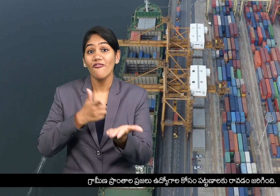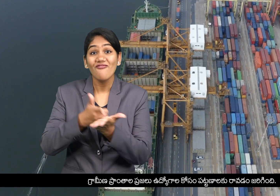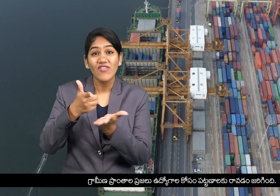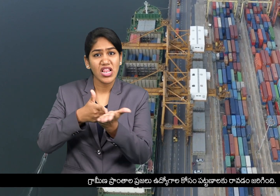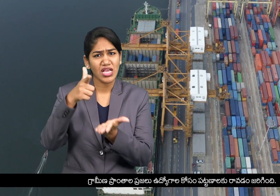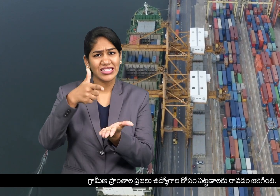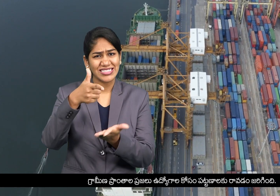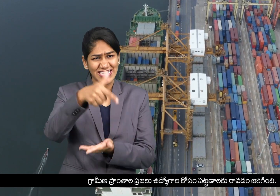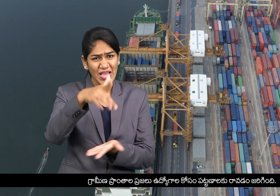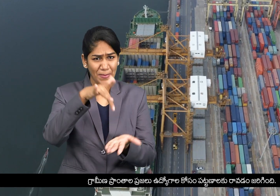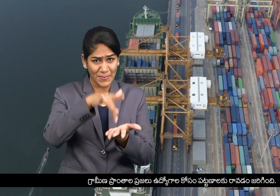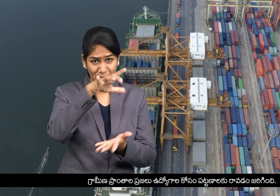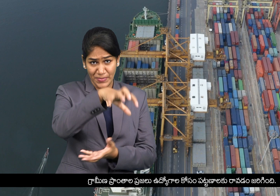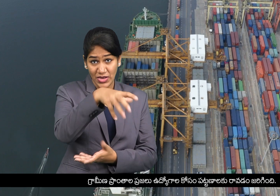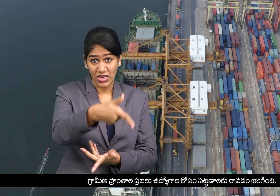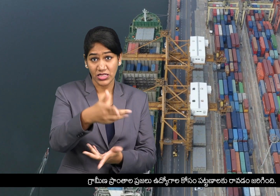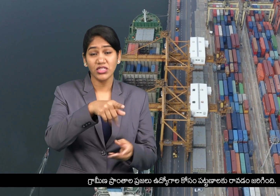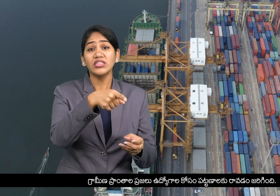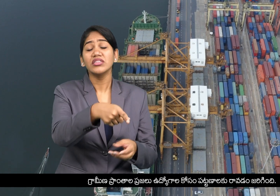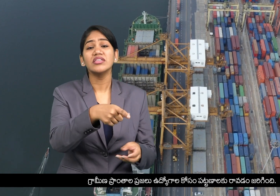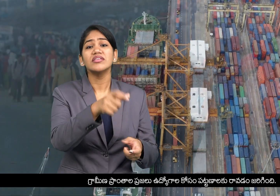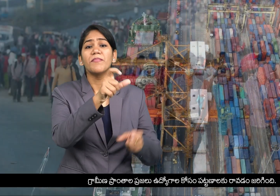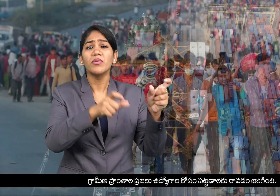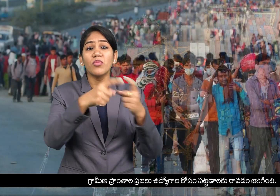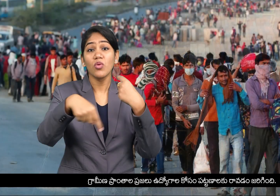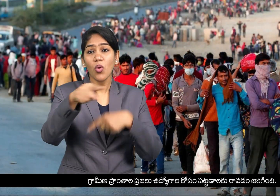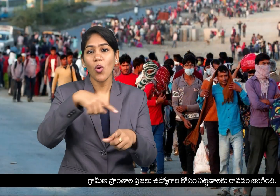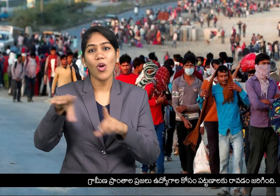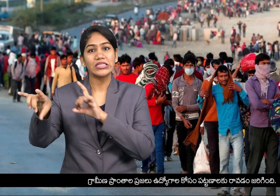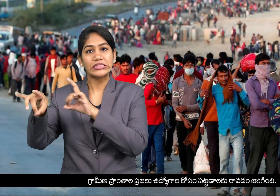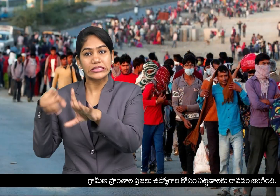గ్రామీణ ప్రాంతాల ప్రజలు ఉద్యోగాల కోసం పట్టణాలకు రావడం జరిగింది.